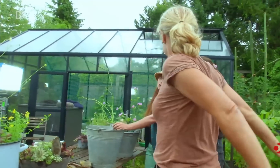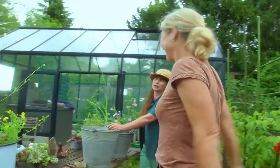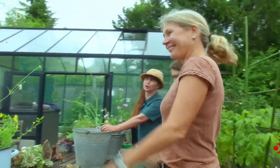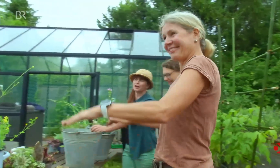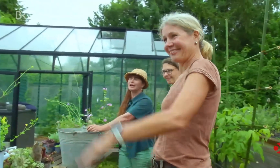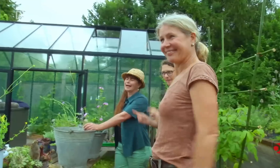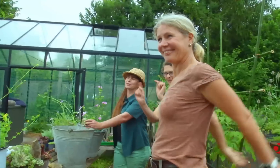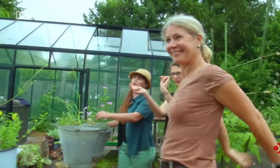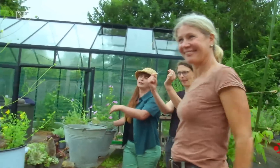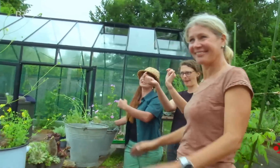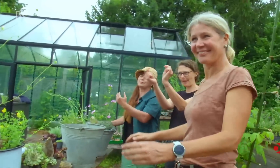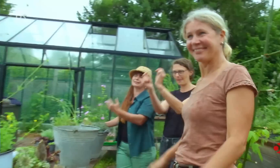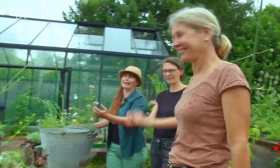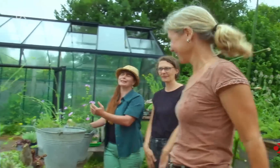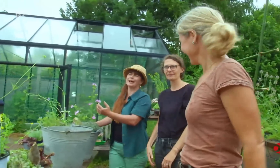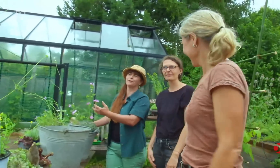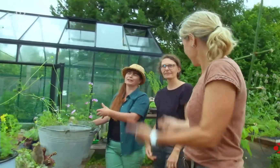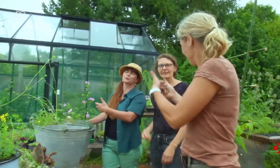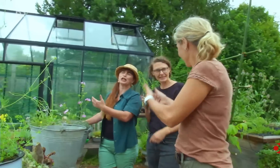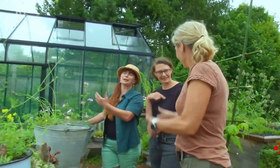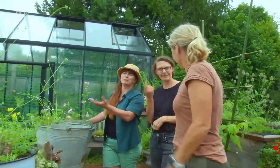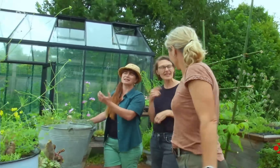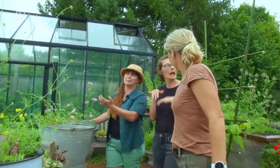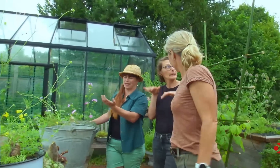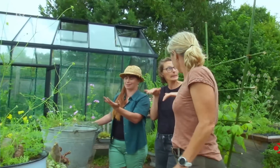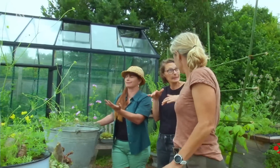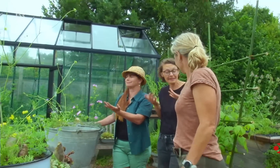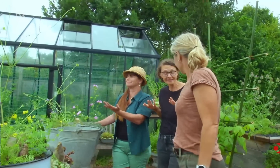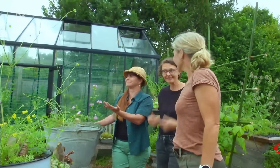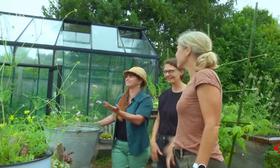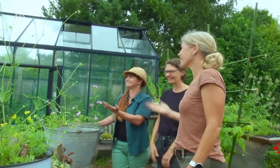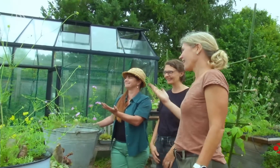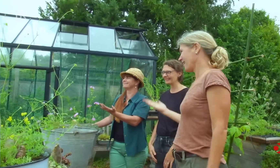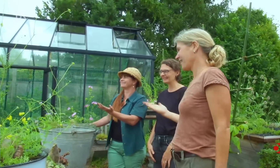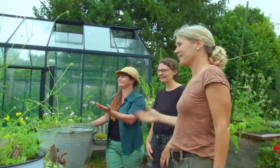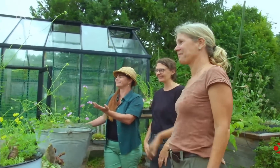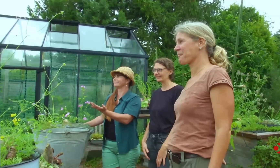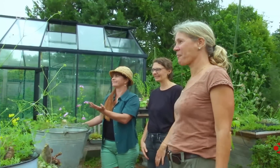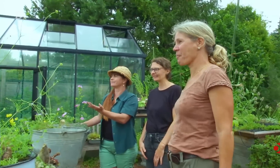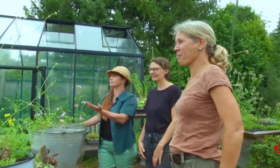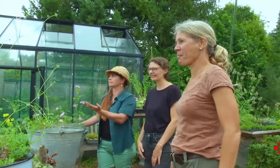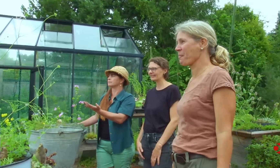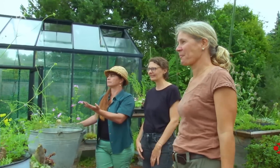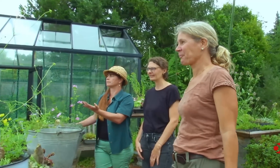diskutieren noch. Also es würde jetzt wieder das Regnen anfangen, es würde gleich wieder besser passen. Aber Sabrina war am Anfang mal kurz der Sender war